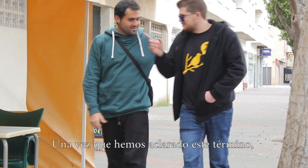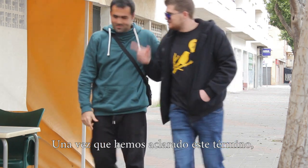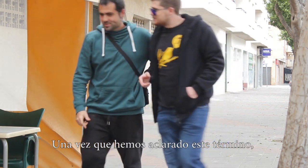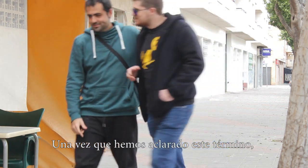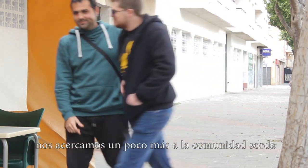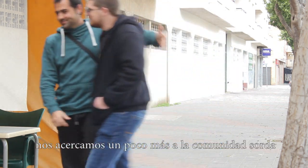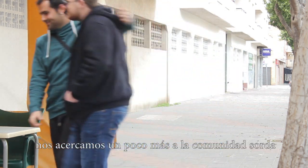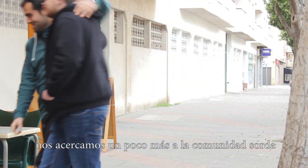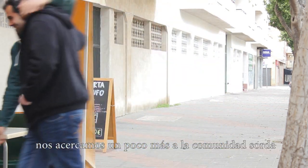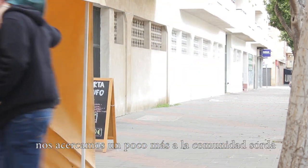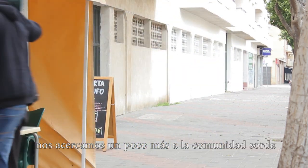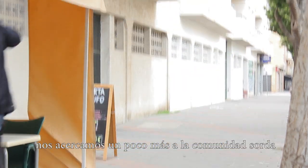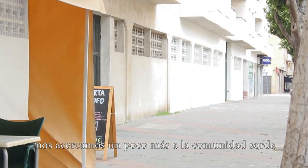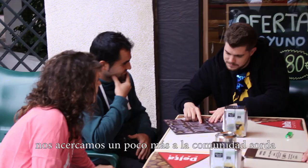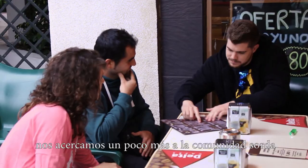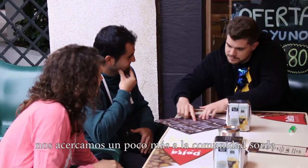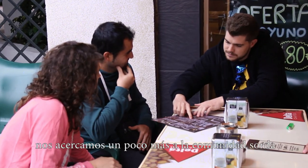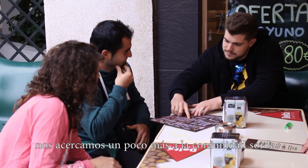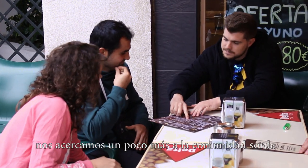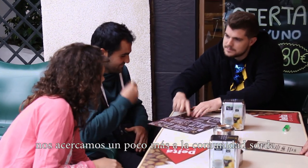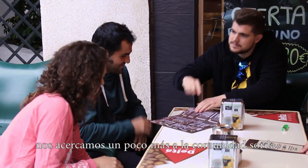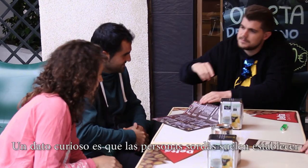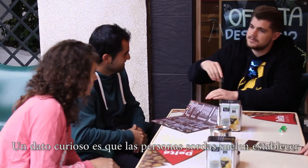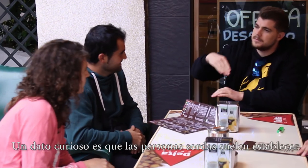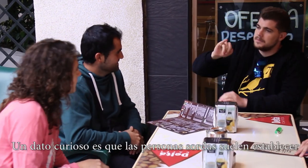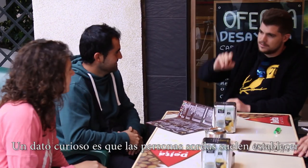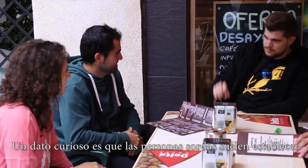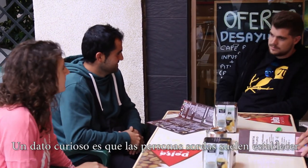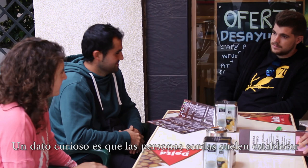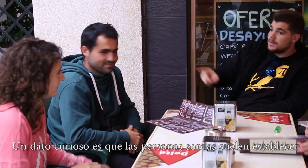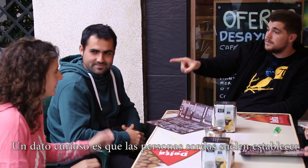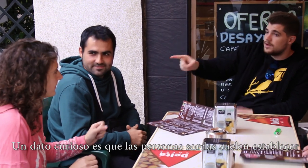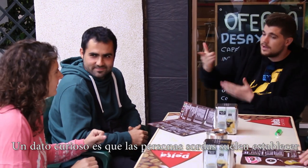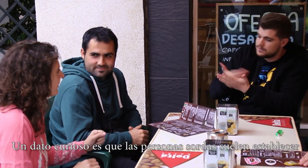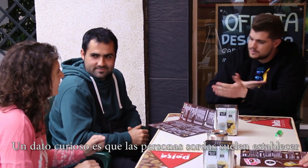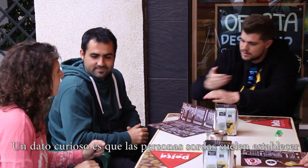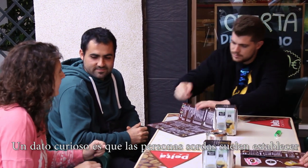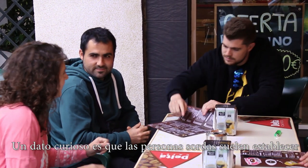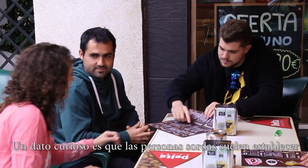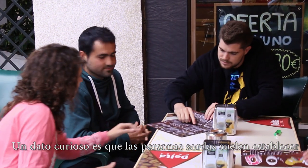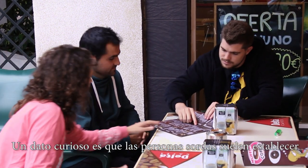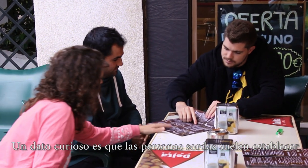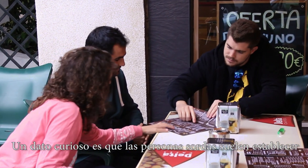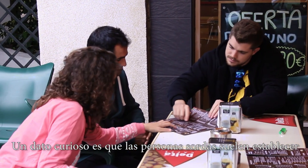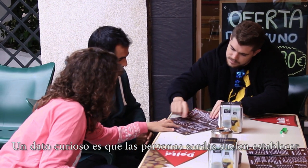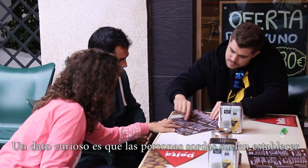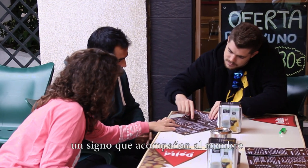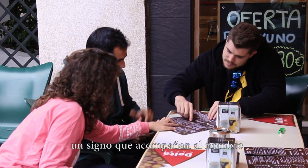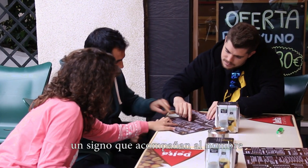término, nos acercamos un poco más a la comunidad sorda. Un dato curioso es que las personas sordas suelen establecer un signo que